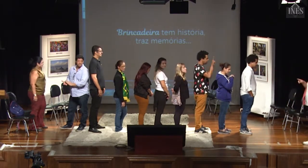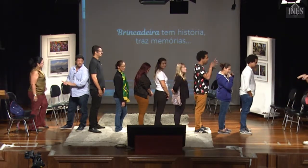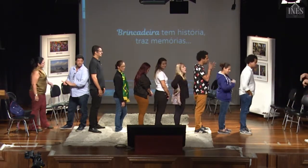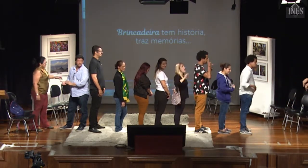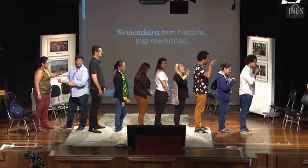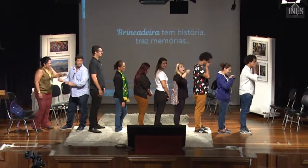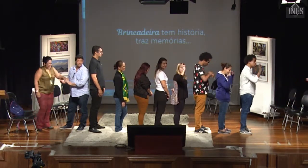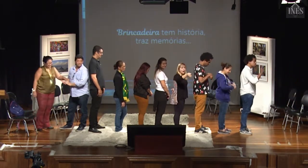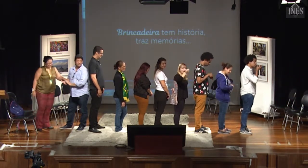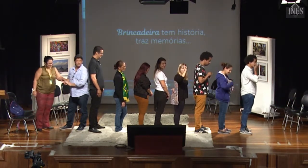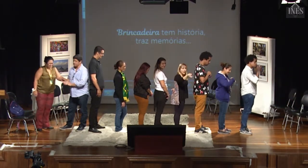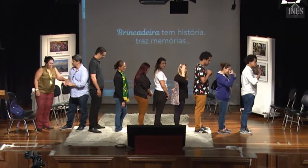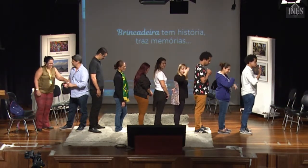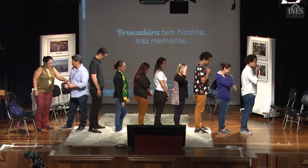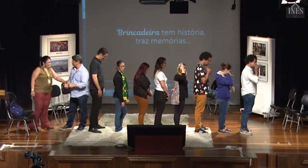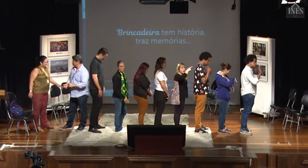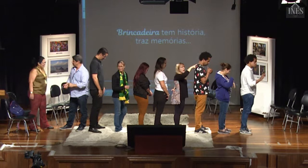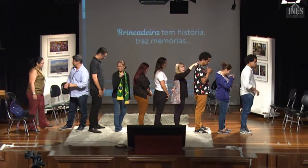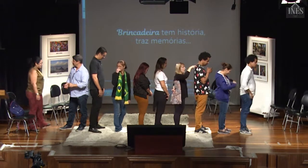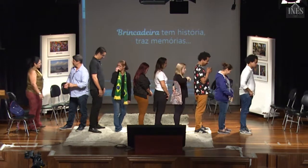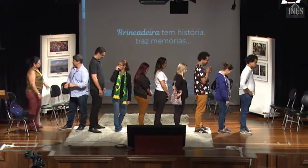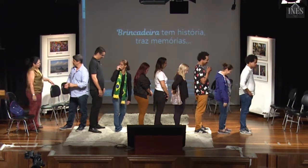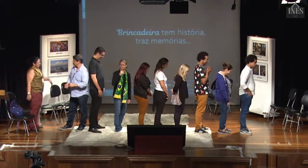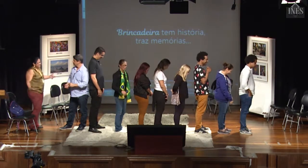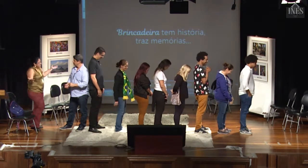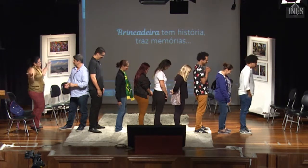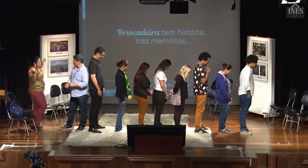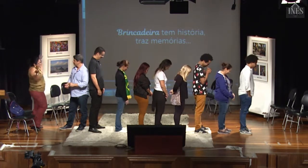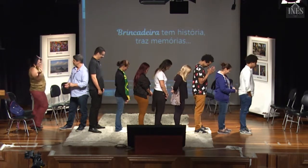Vamos lá, olha para baixo. Não era para trever, não, hein? Olha para baixo.